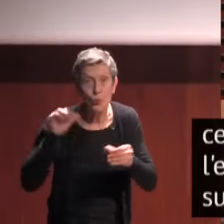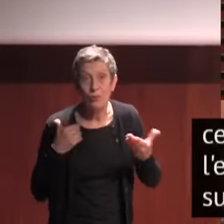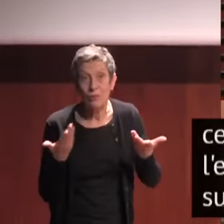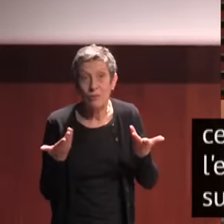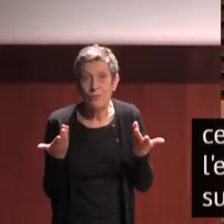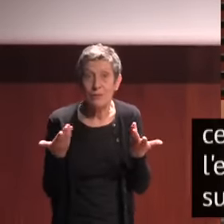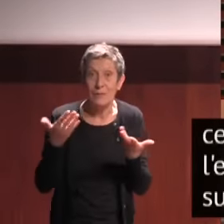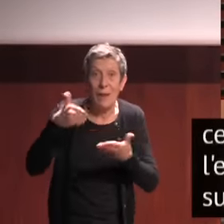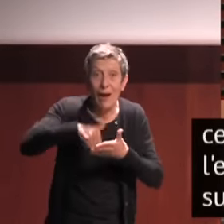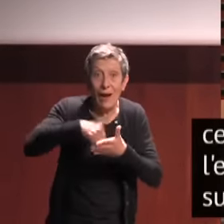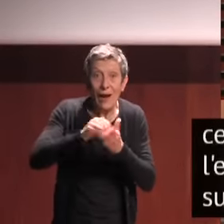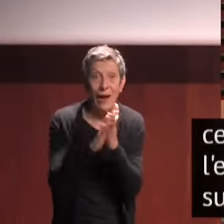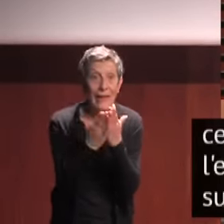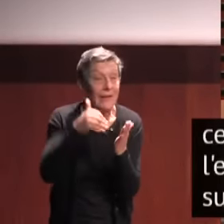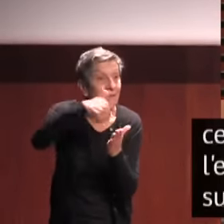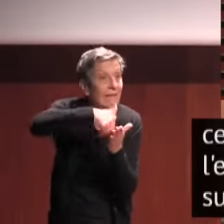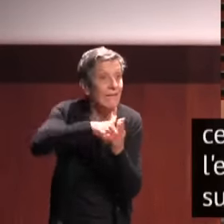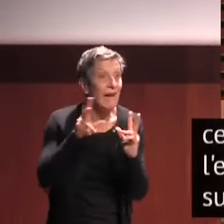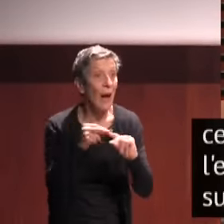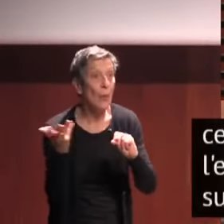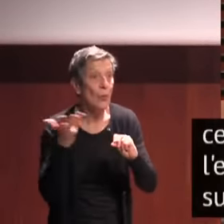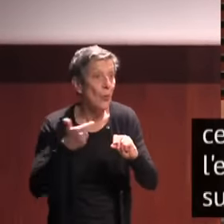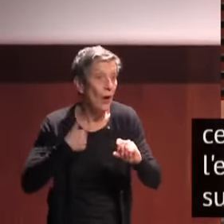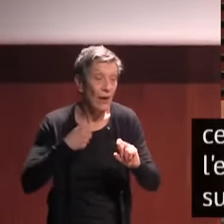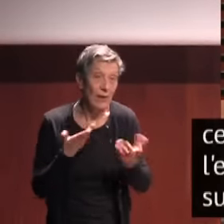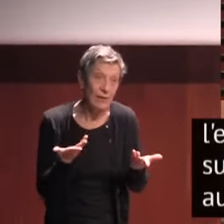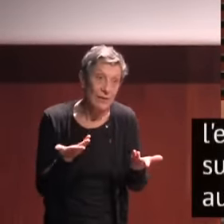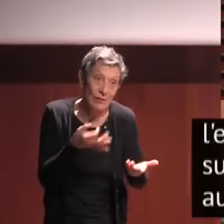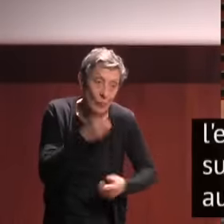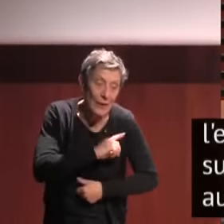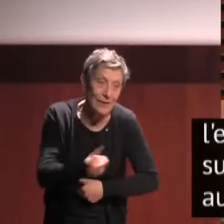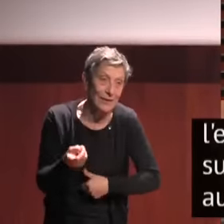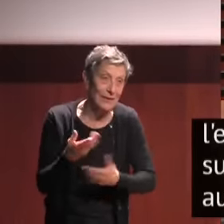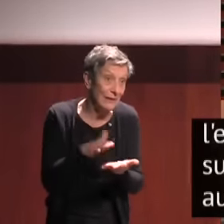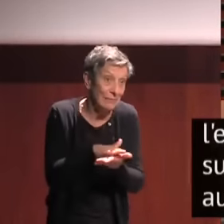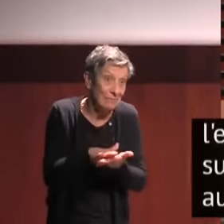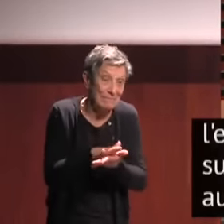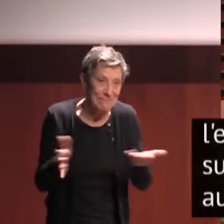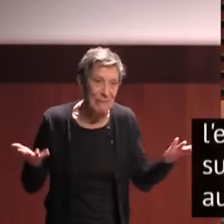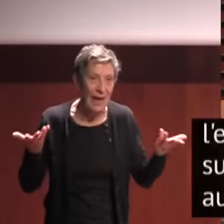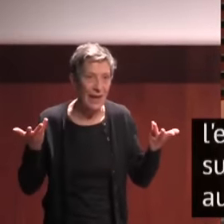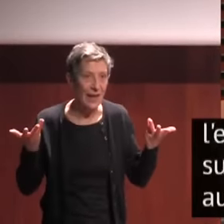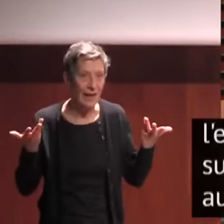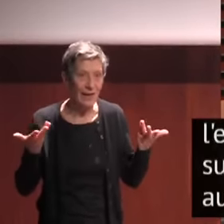raconte dans des autobiographies des sourds, c'est un sujet extrêmement